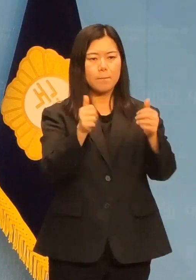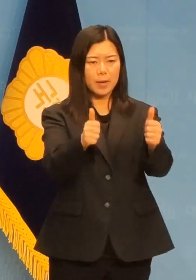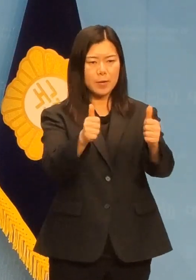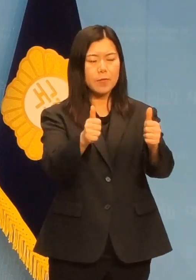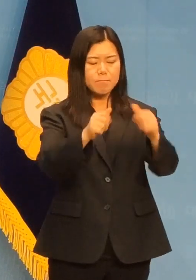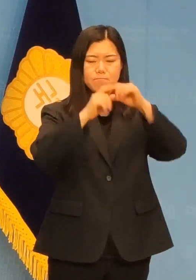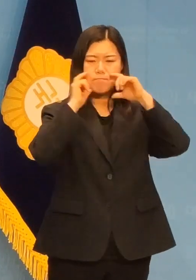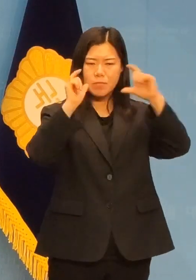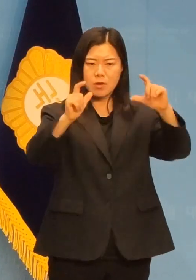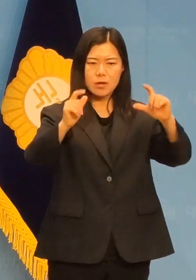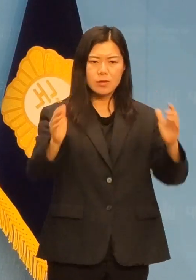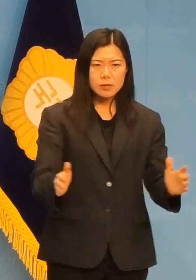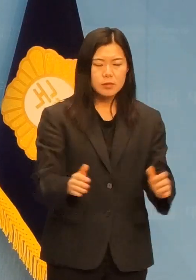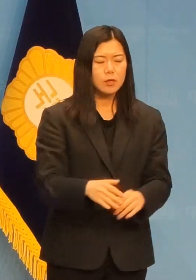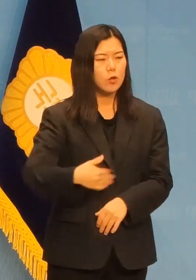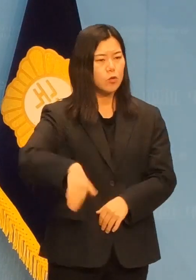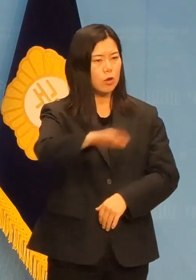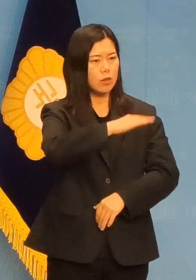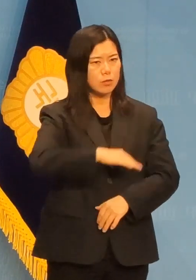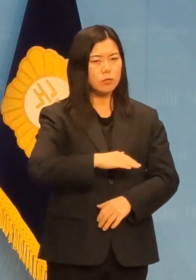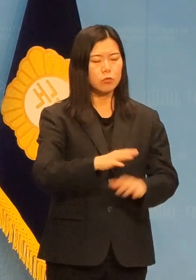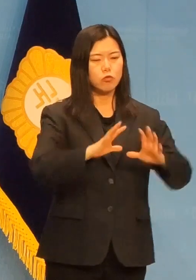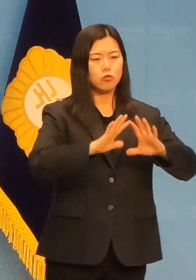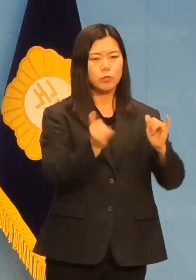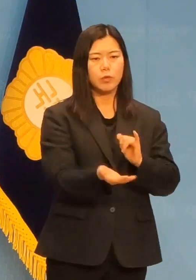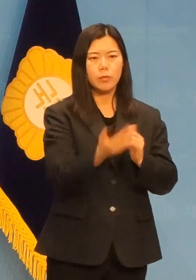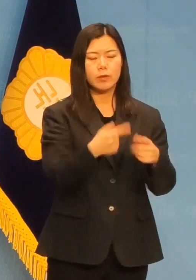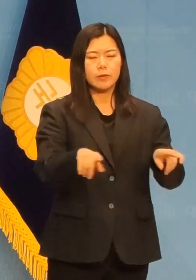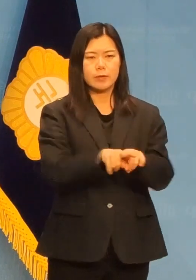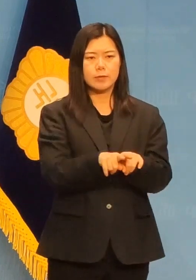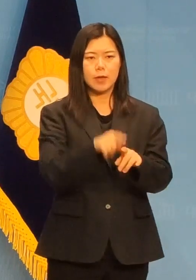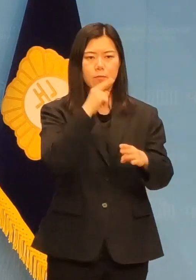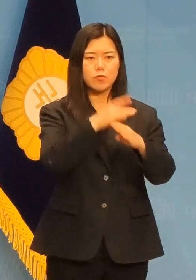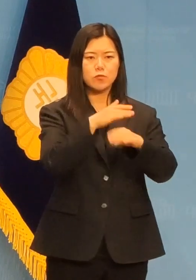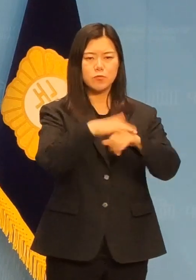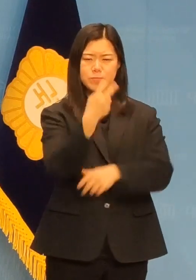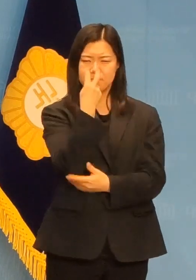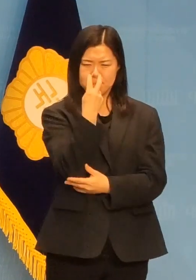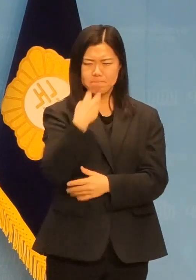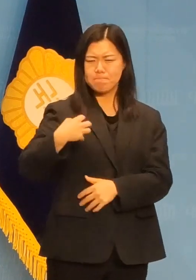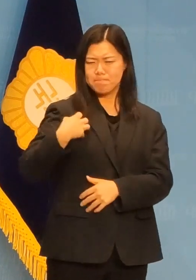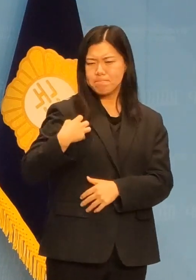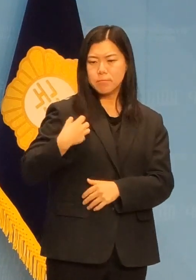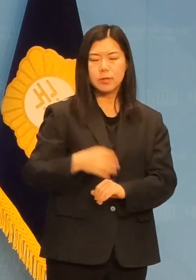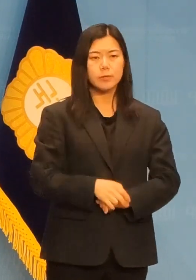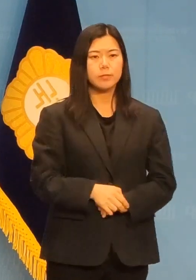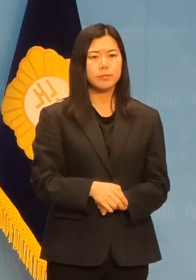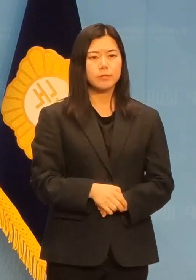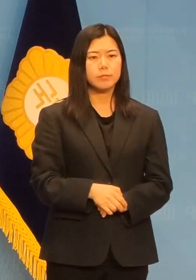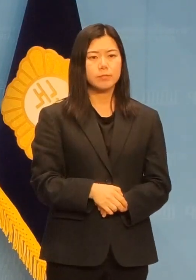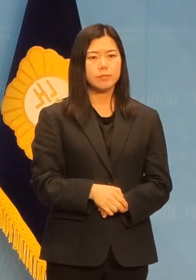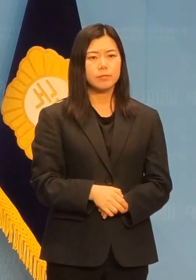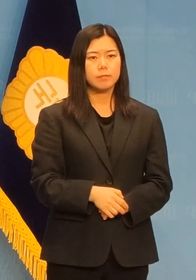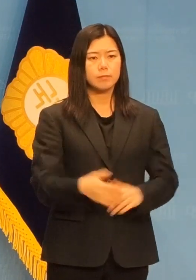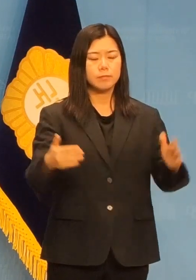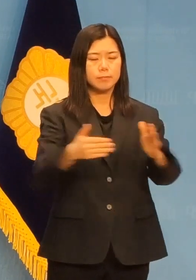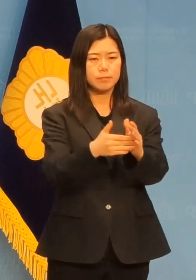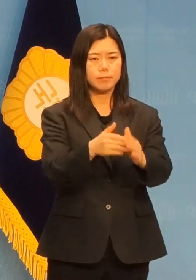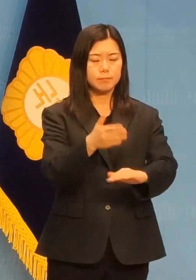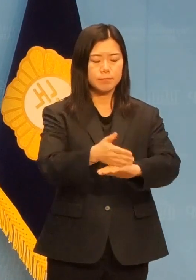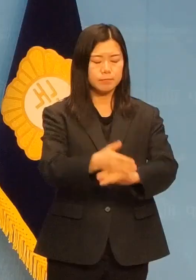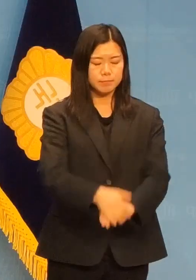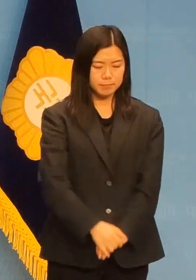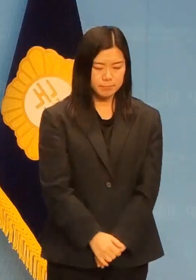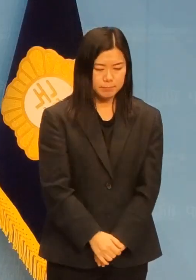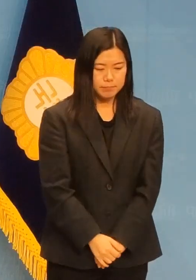그날까지 더불어민주당은 국민들과 함께 민주주의의 파수꾼으로 소명을 다하겠습니다. 네, 이상입니다.